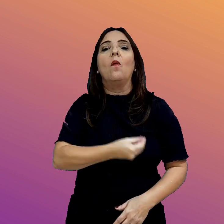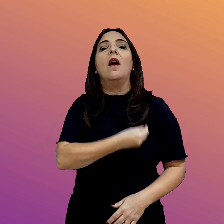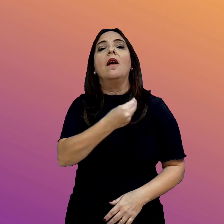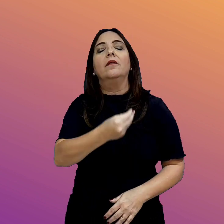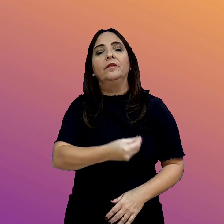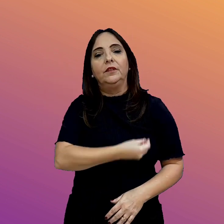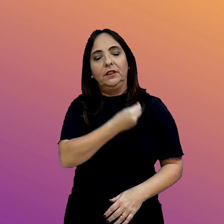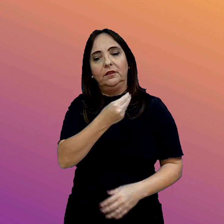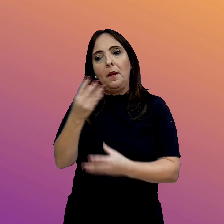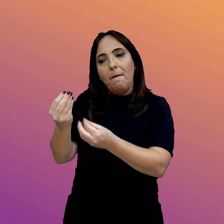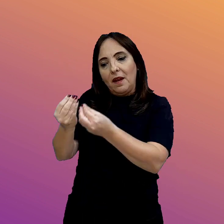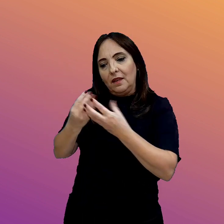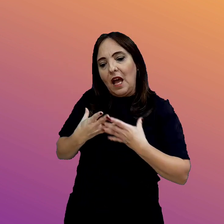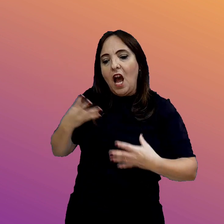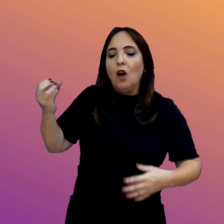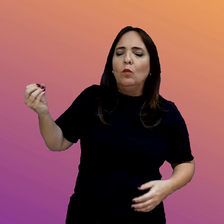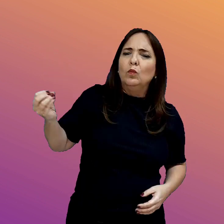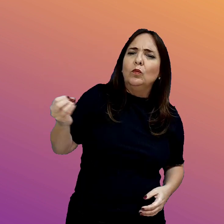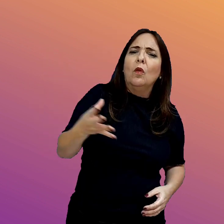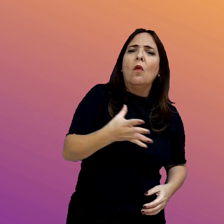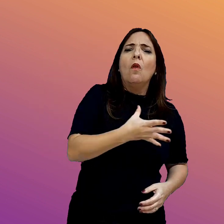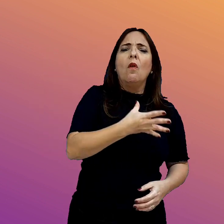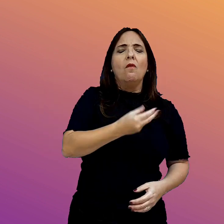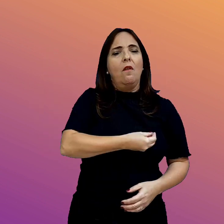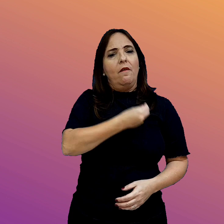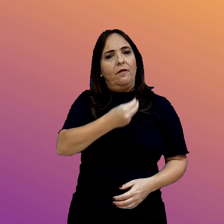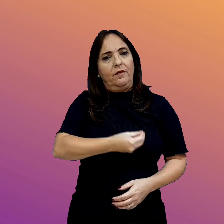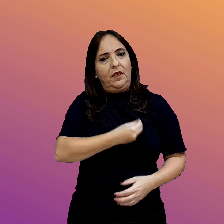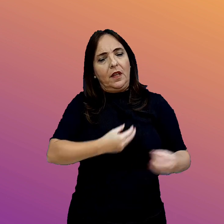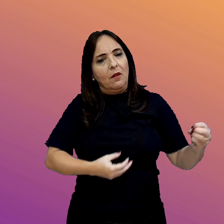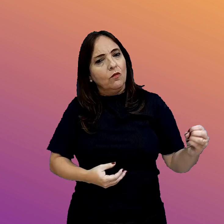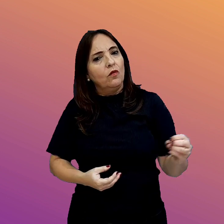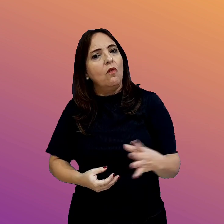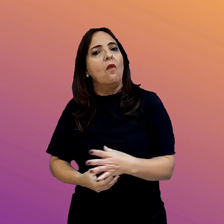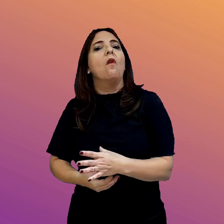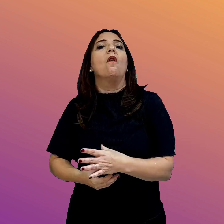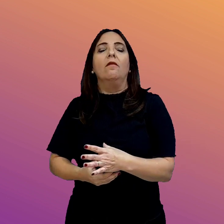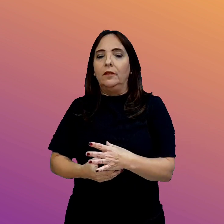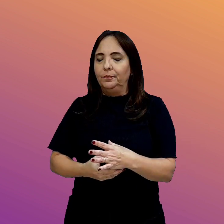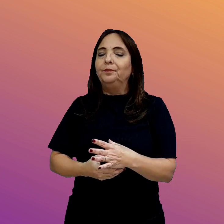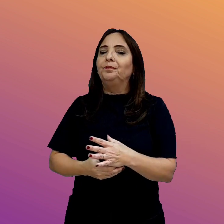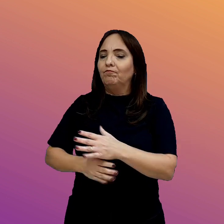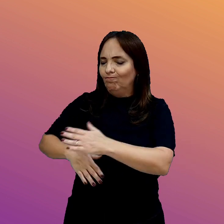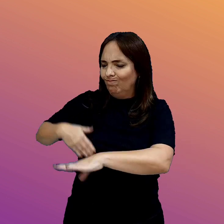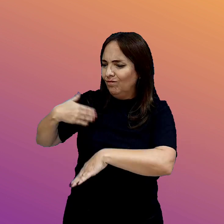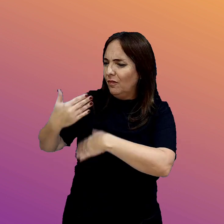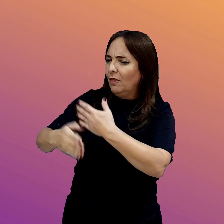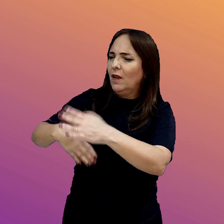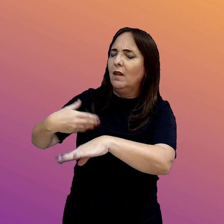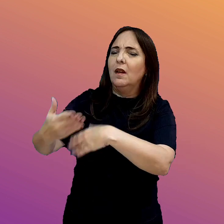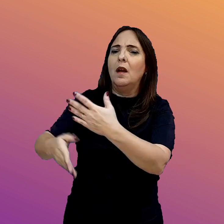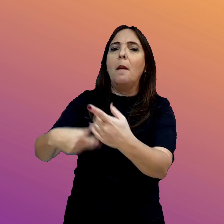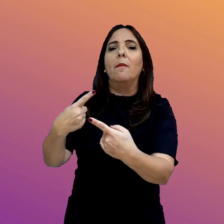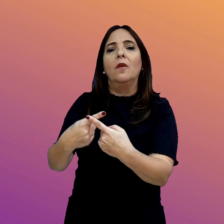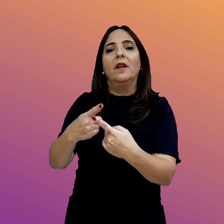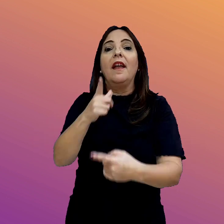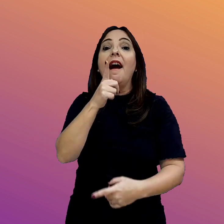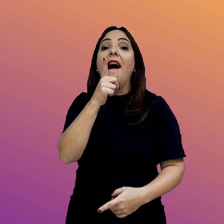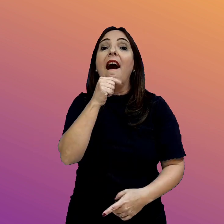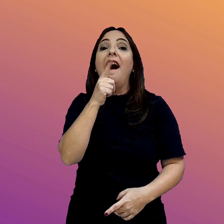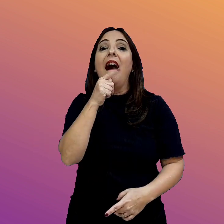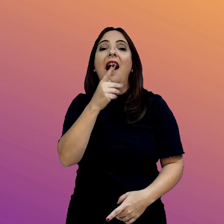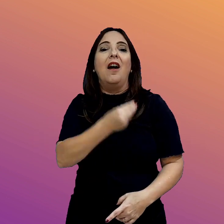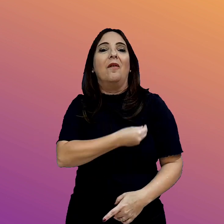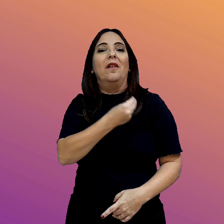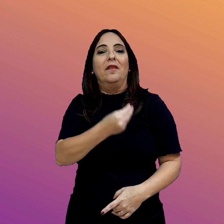trazer o renovo, para trazer algo que venha a frutificar, porque a água viva, né? A